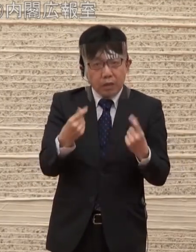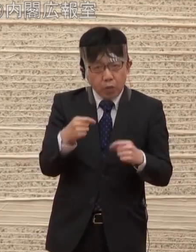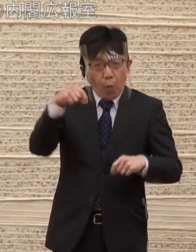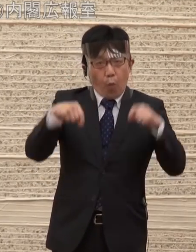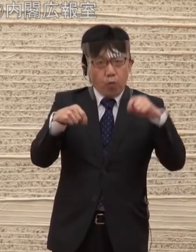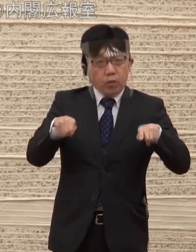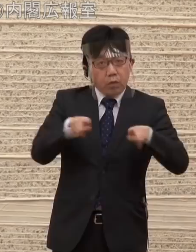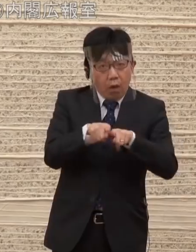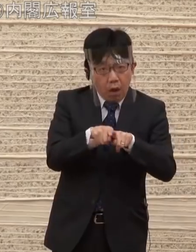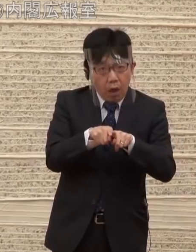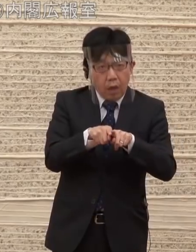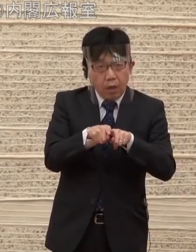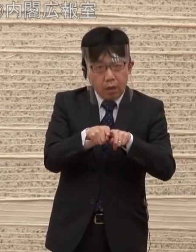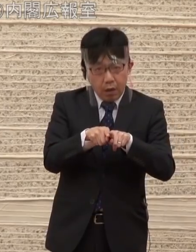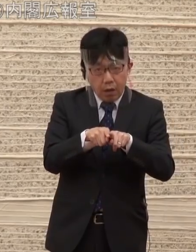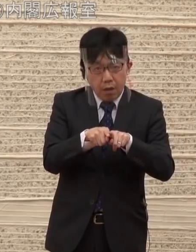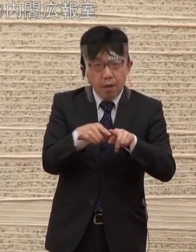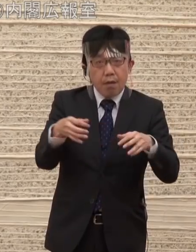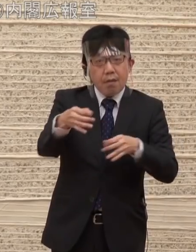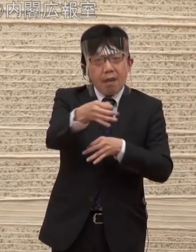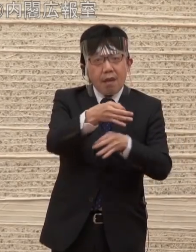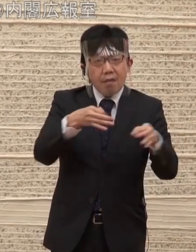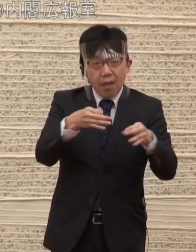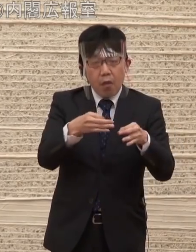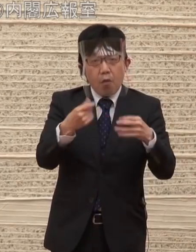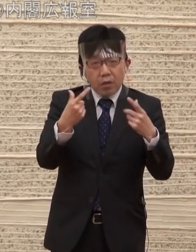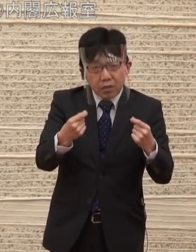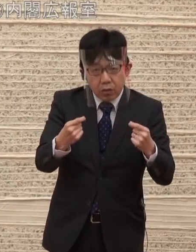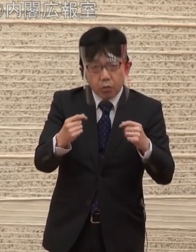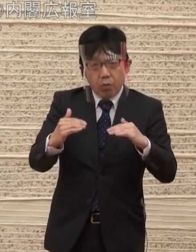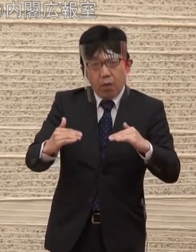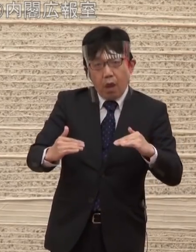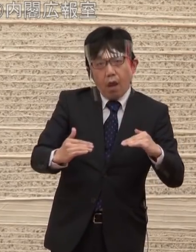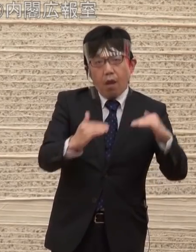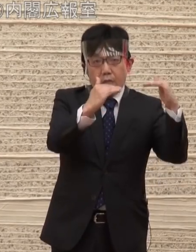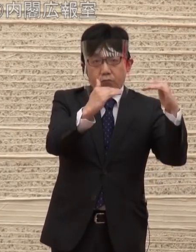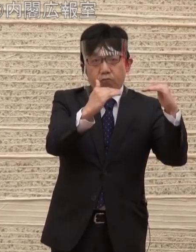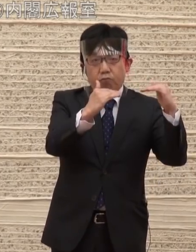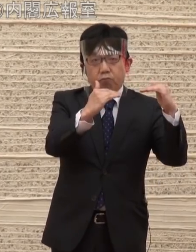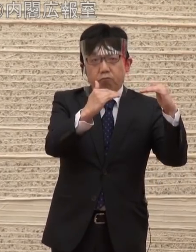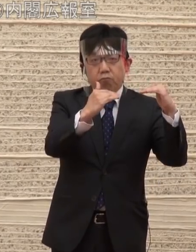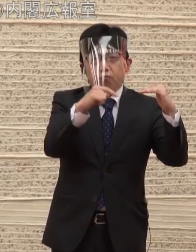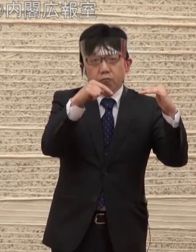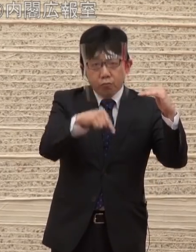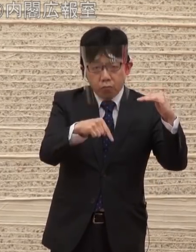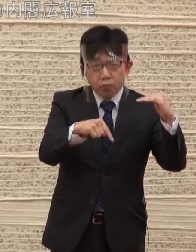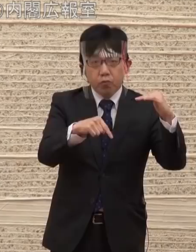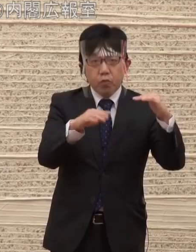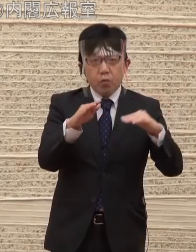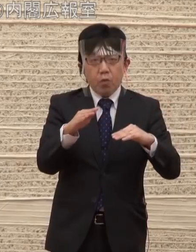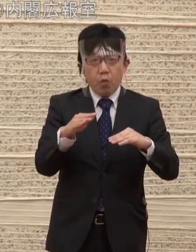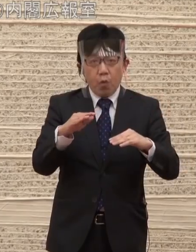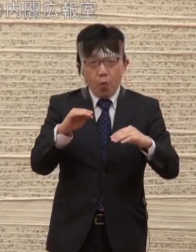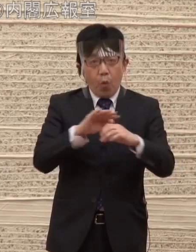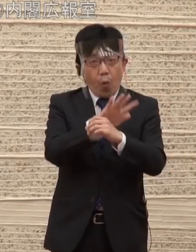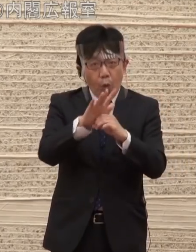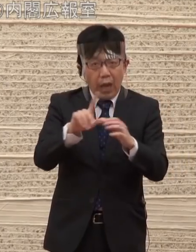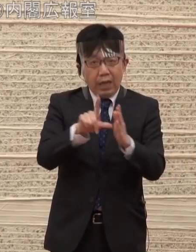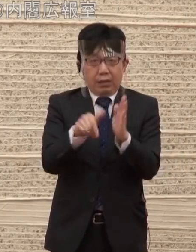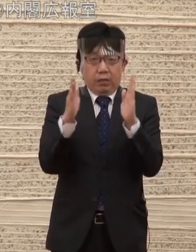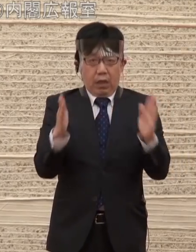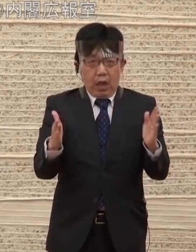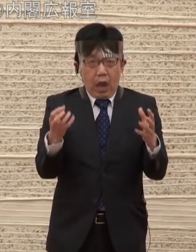社会経営者のおレベルを引上げていくことでこんな時代の新たな日常を